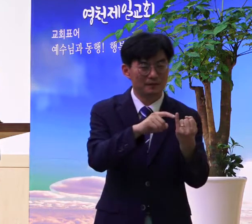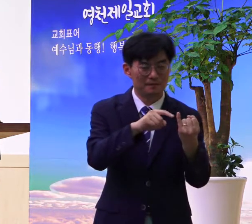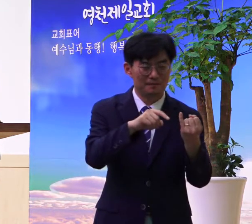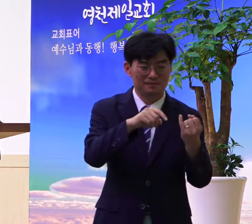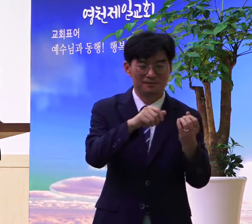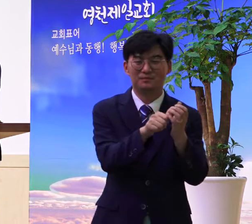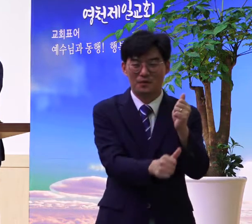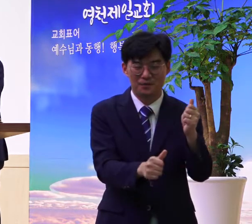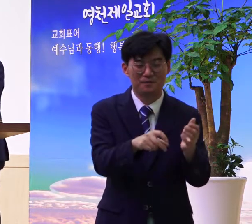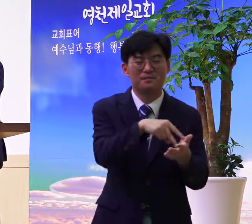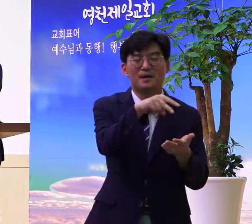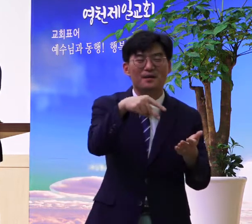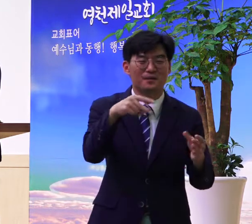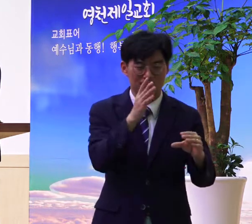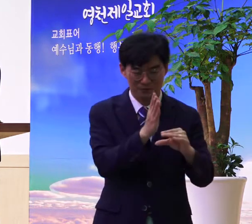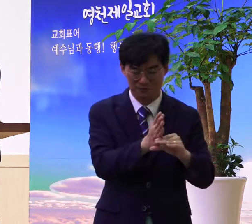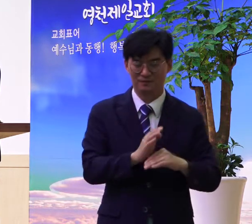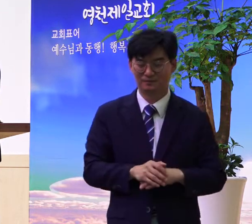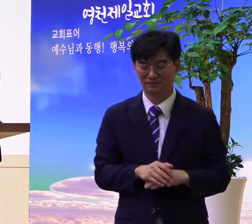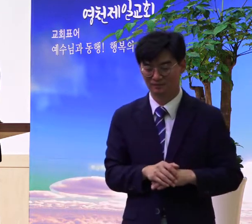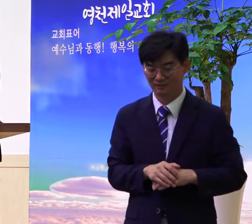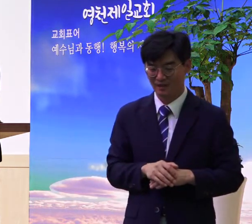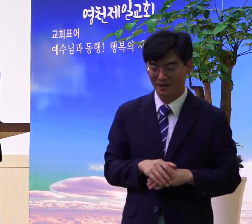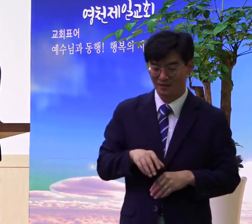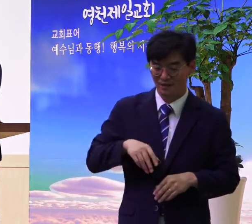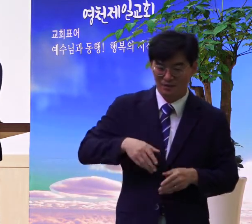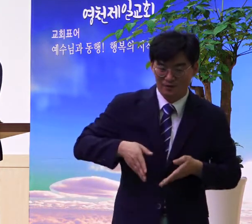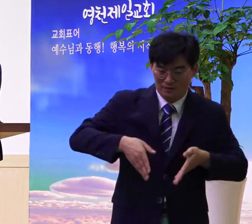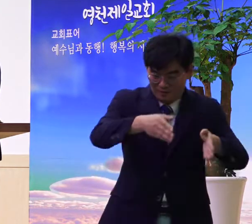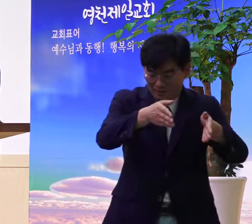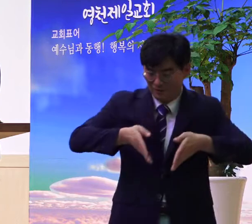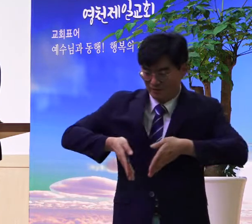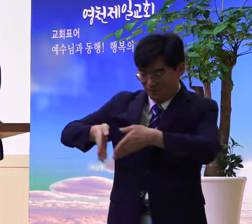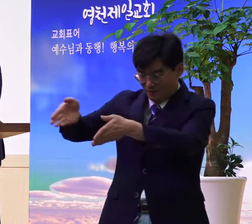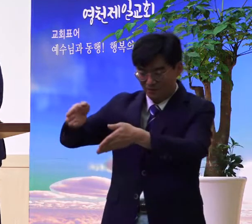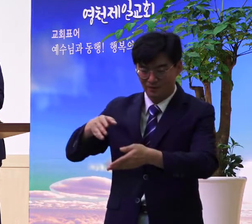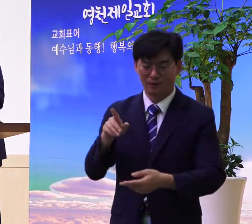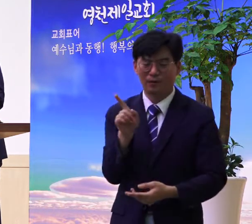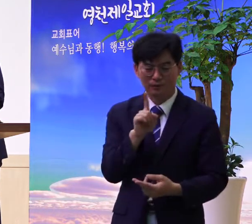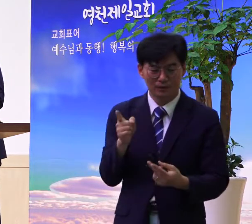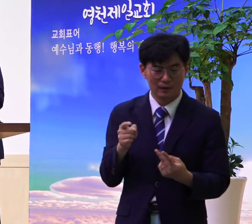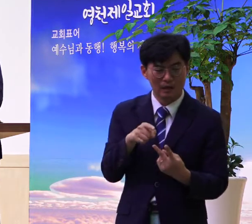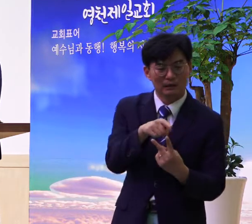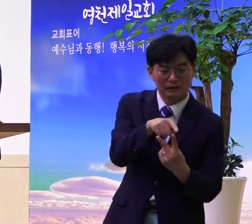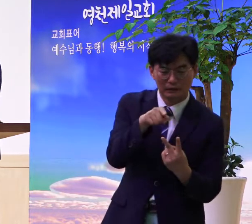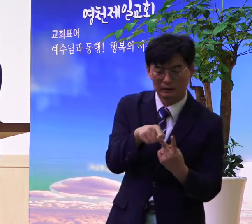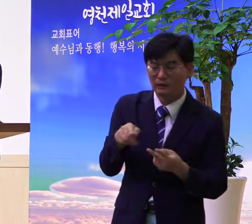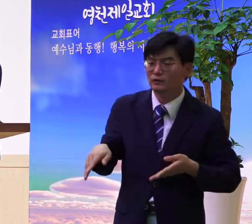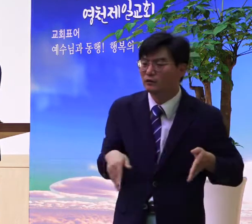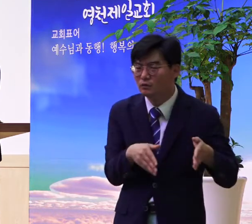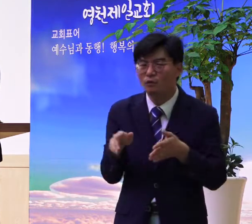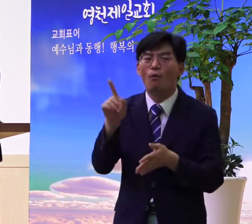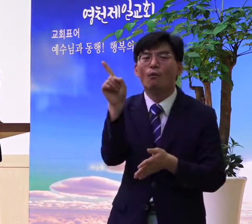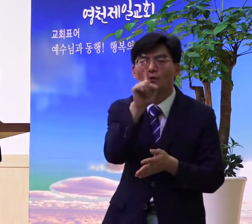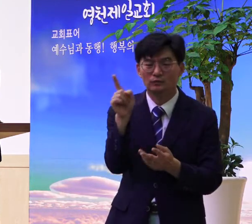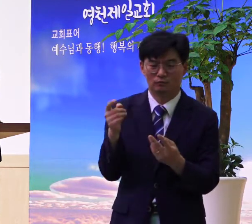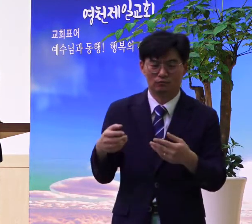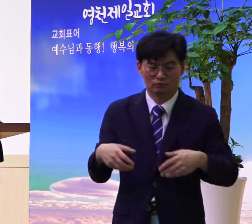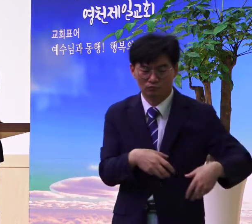찾다가 갈림길에 오게 됩니다. 거기에서 채셔 캣이 묻습니다. 어떤 길로 가야 하니?